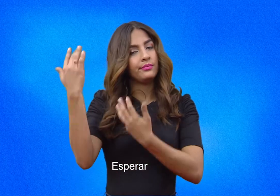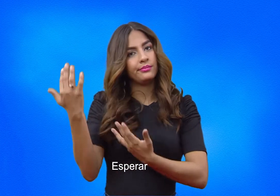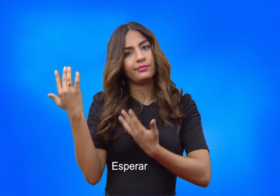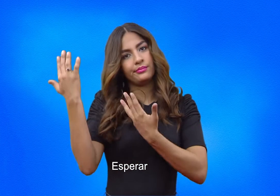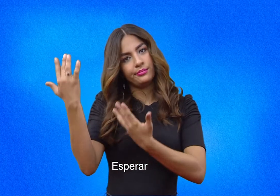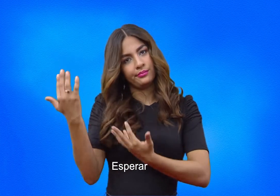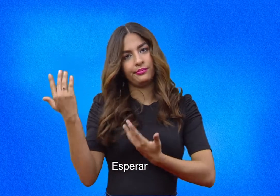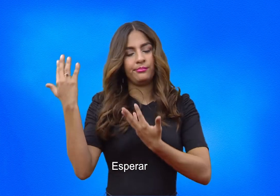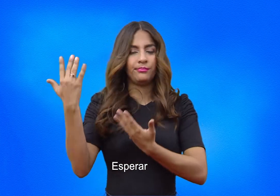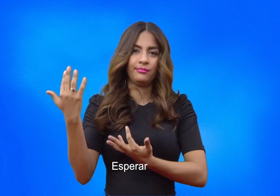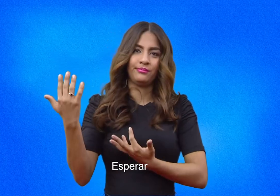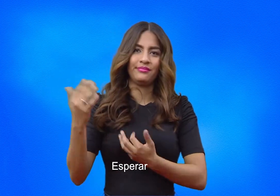Esperar.